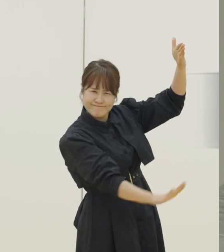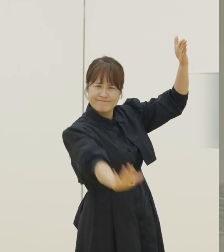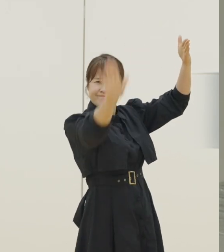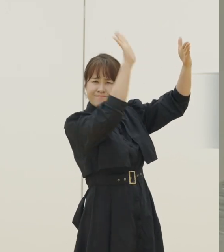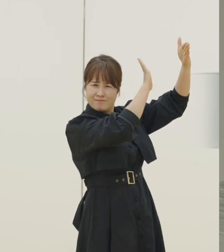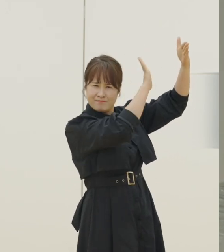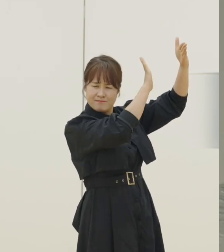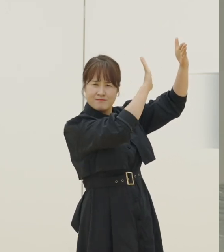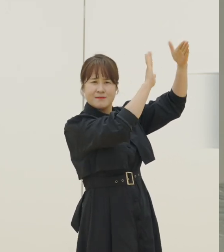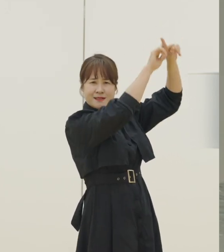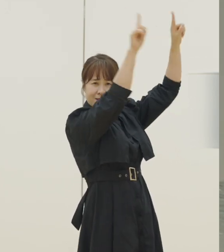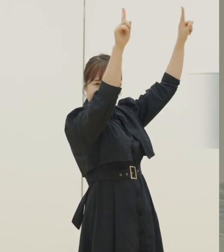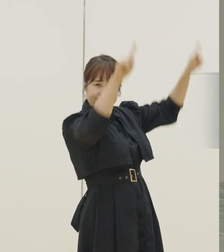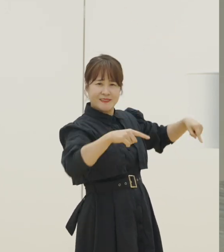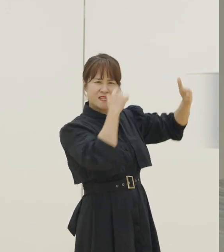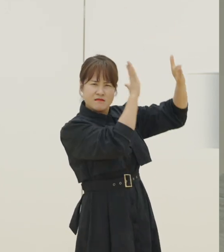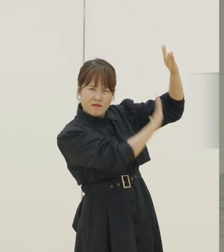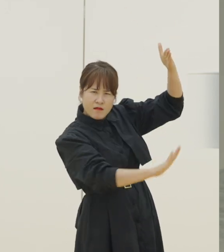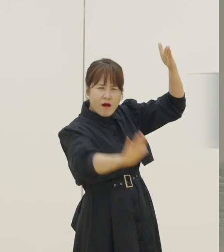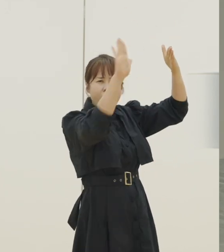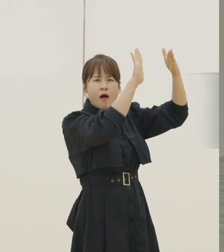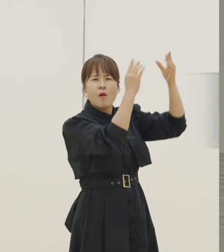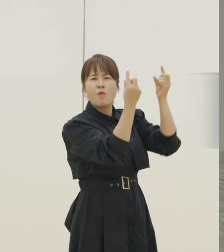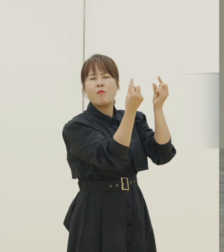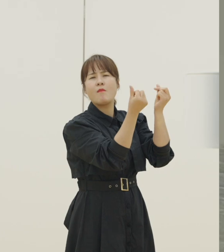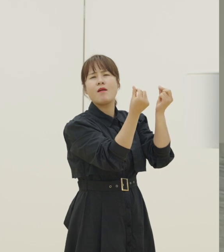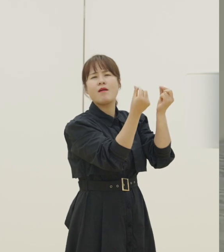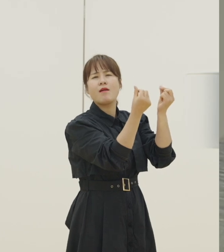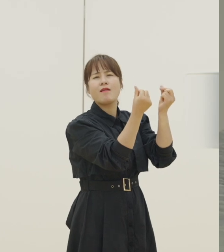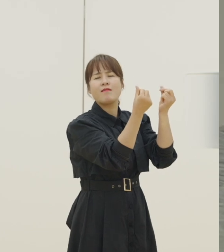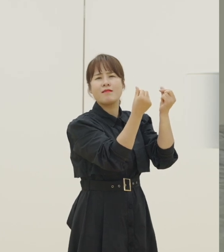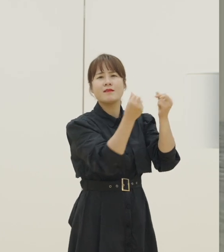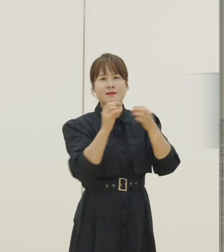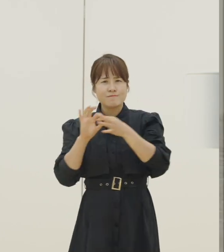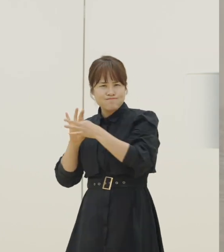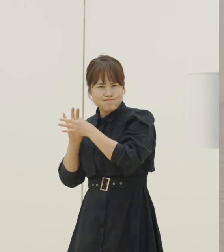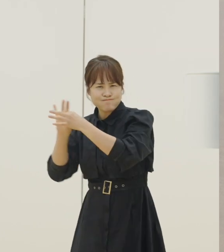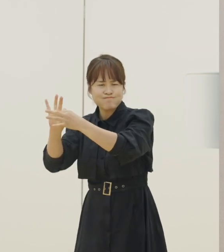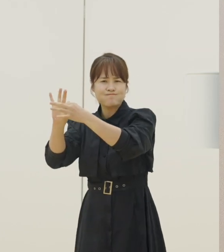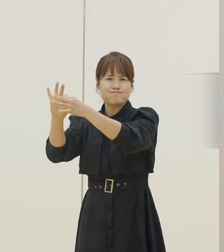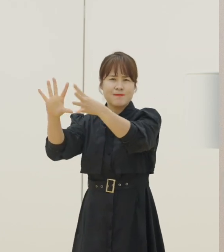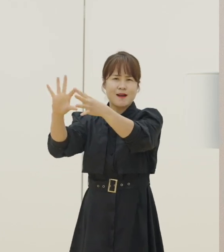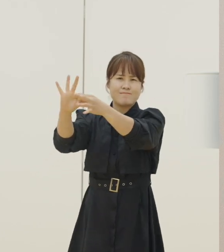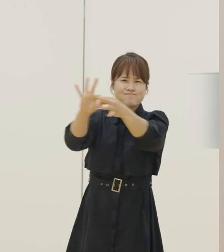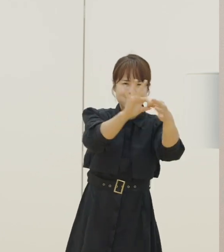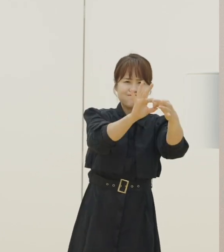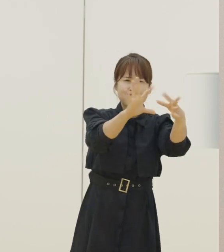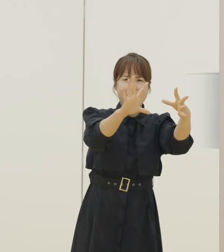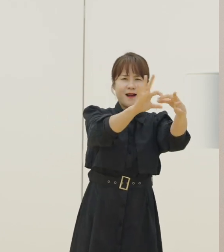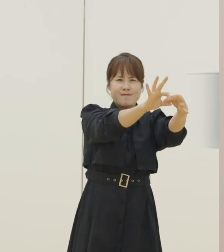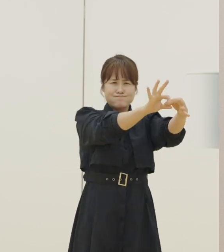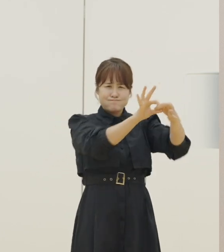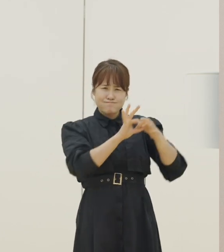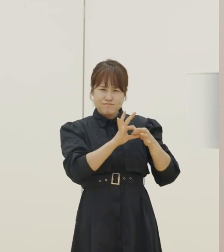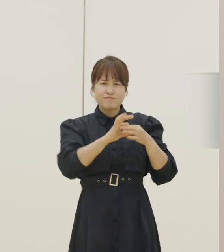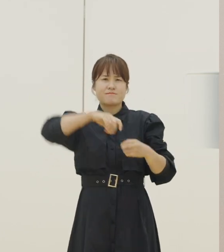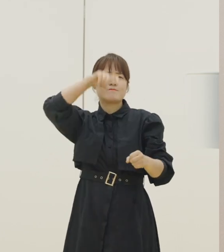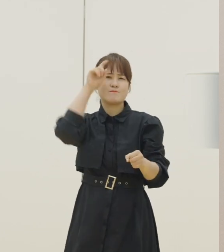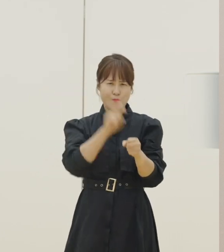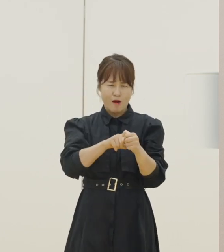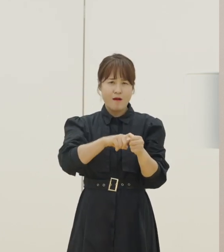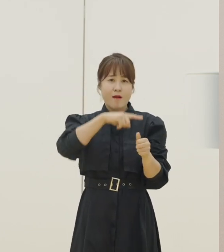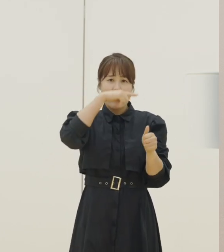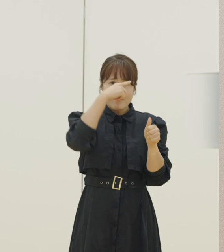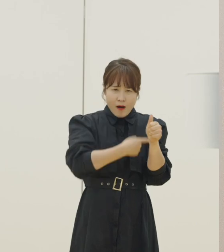하얗기는 벽 하얀 거나 캔버스 하얀 거나 비슷해요. 그러니까 비연속에 연속이 되도록. 그러니까 그